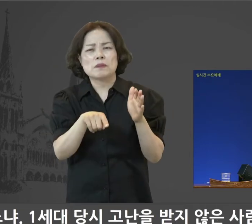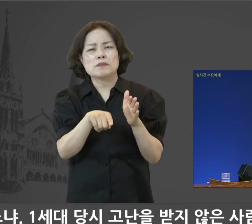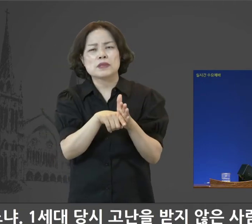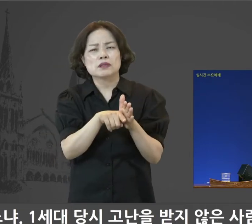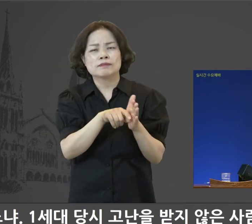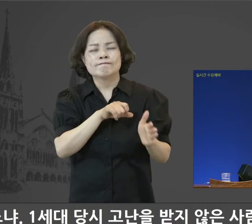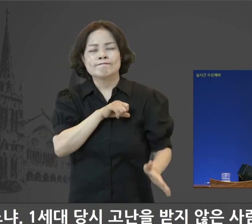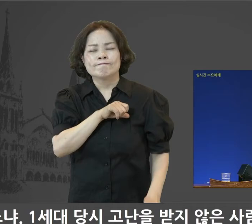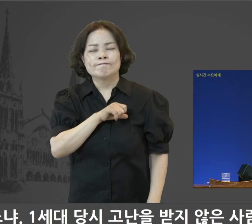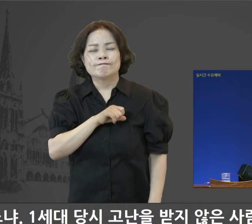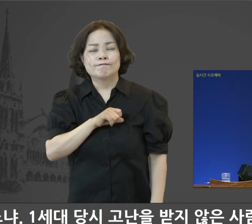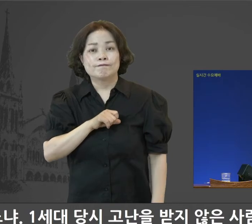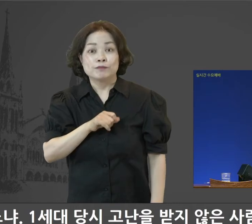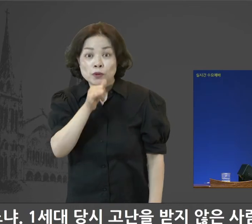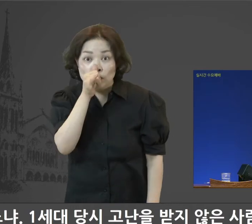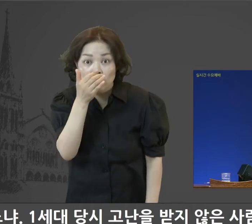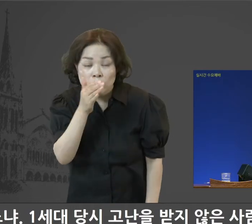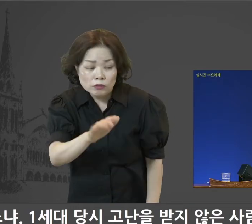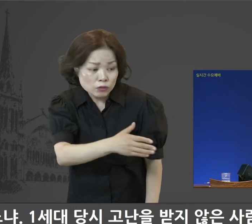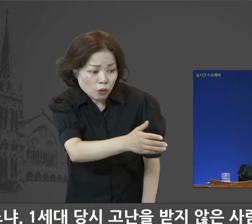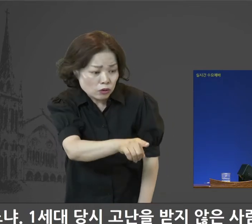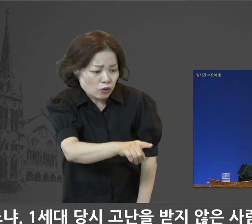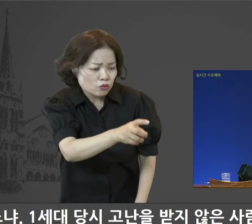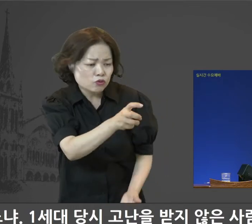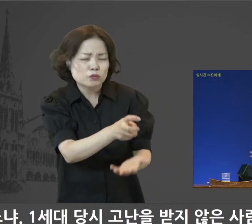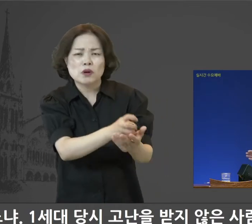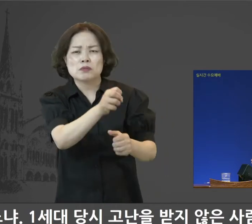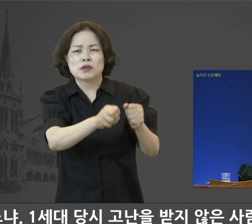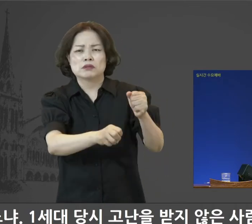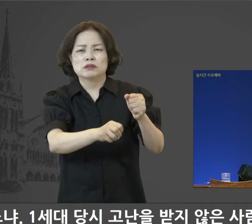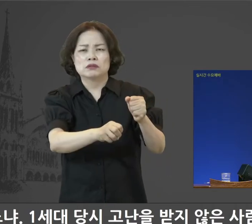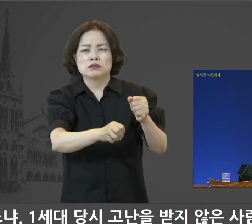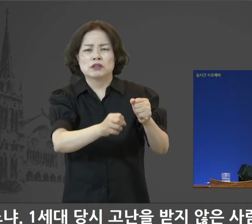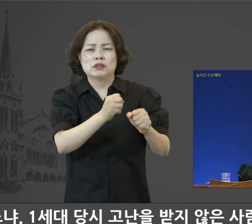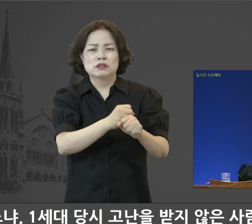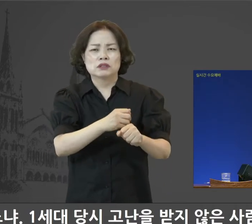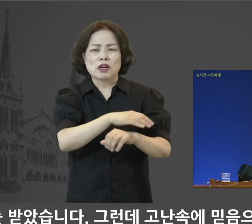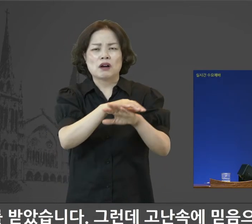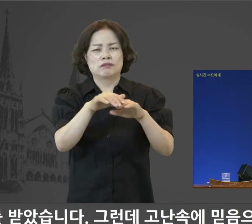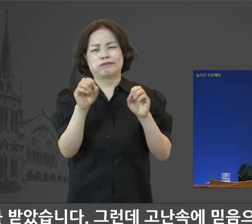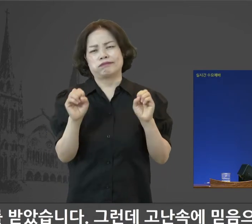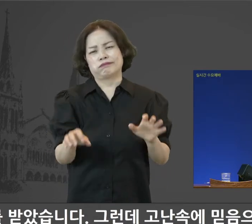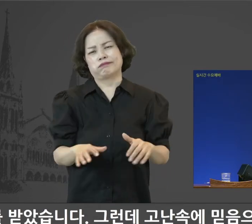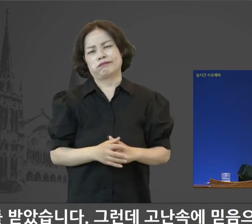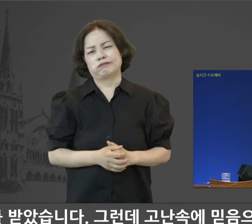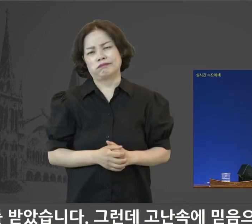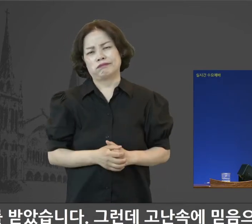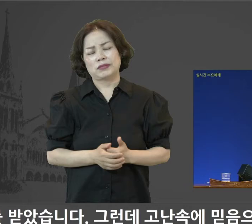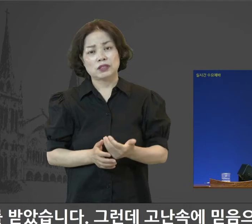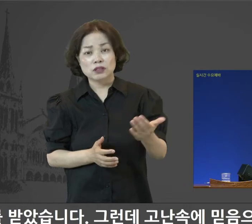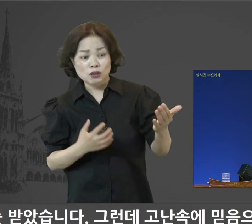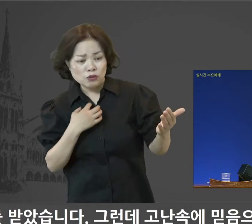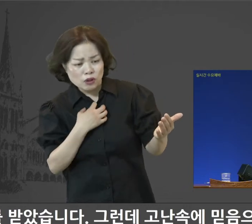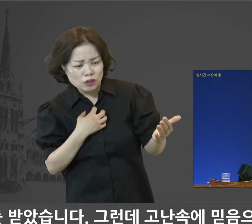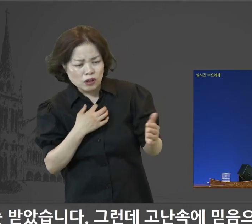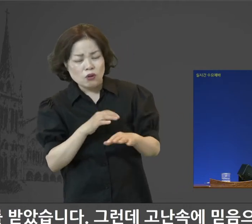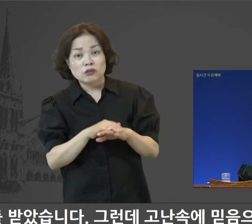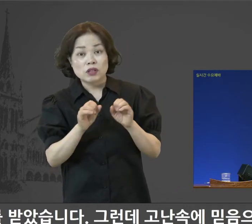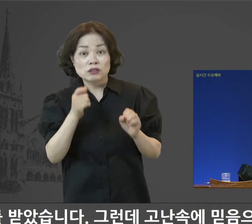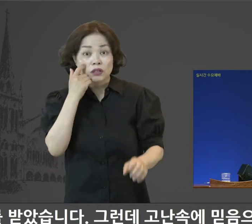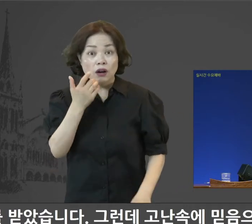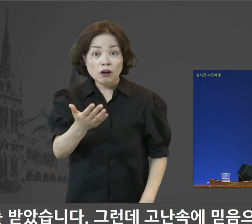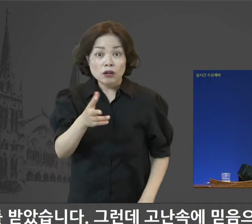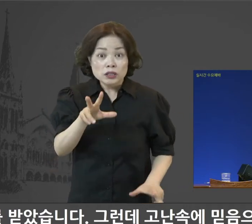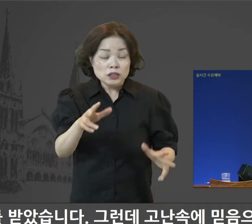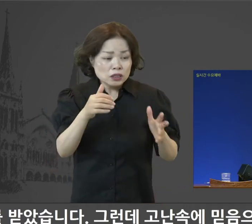믿음으로 인내하며 참고 살아왔는데 너희가 율법의 행위로 돌아가면 그거 다 헛거다. 너희 괴로움이 이제 헛되냐?